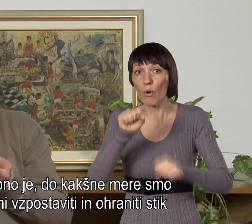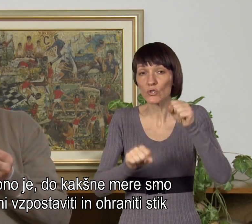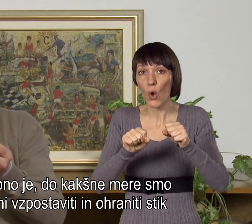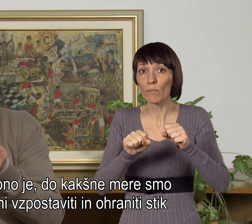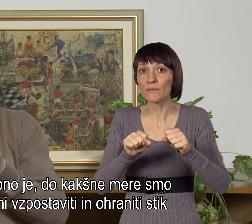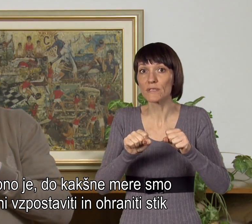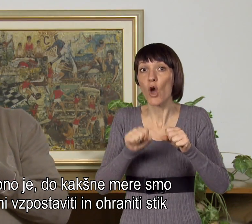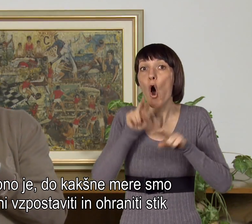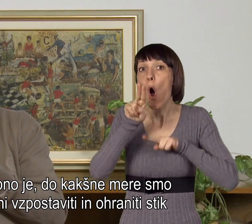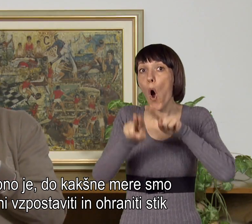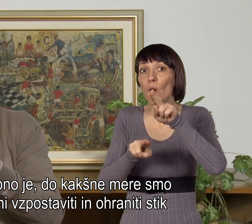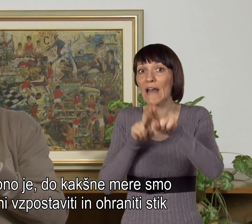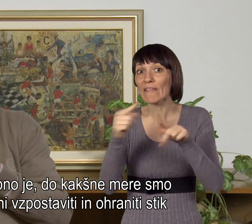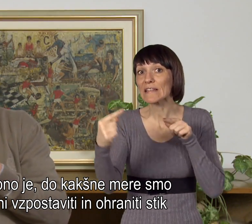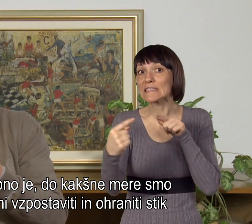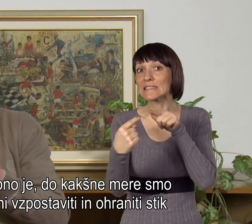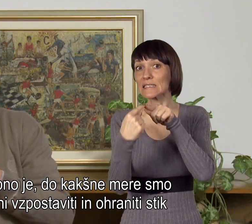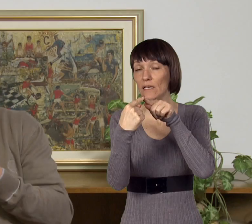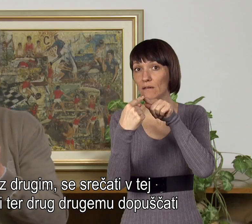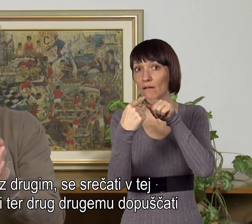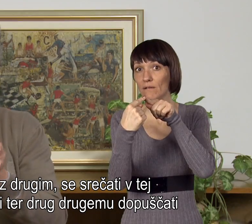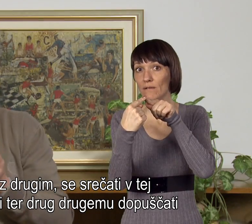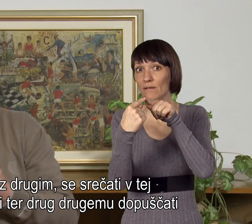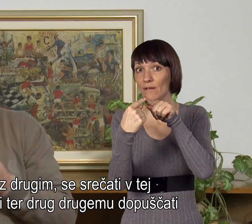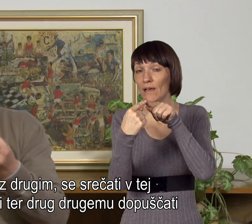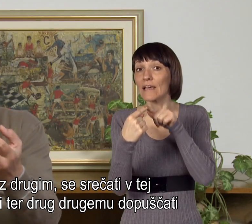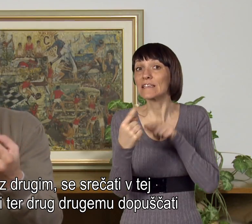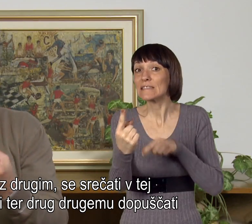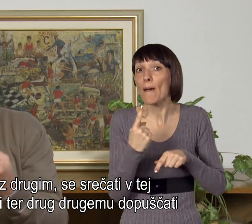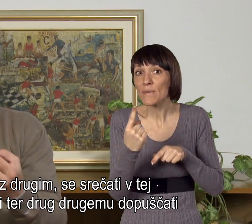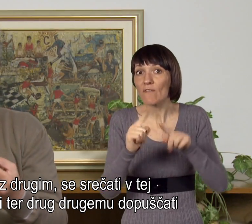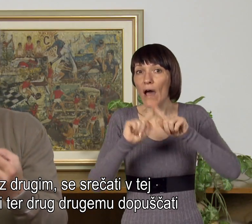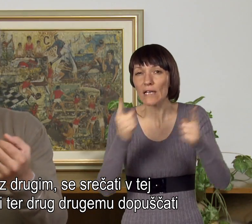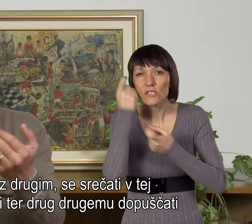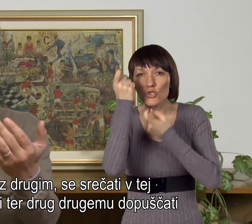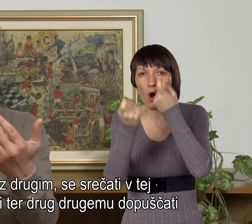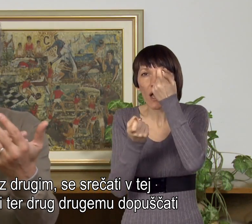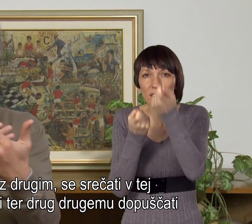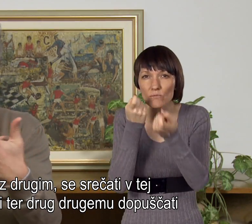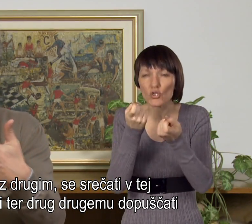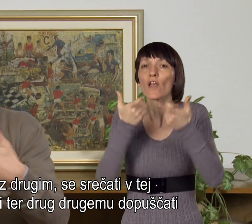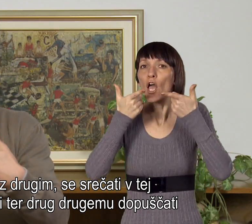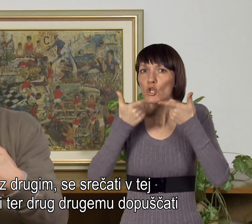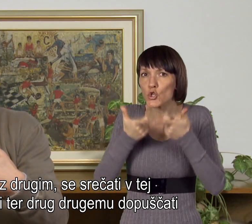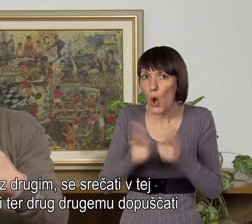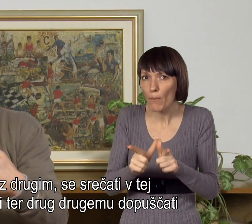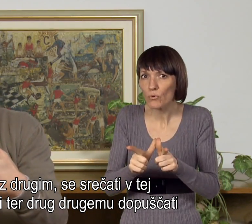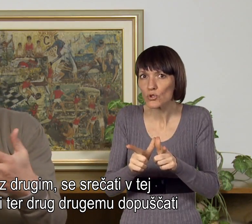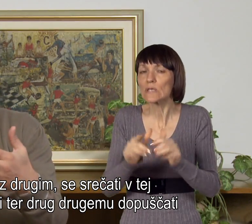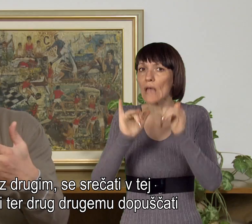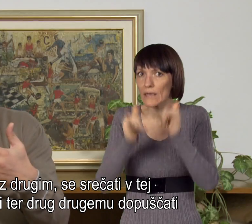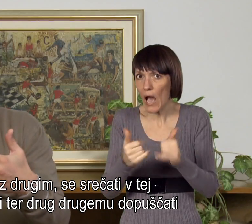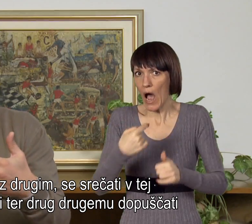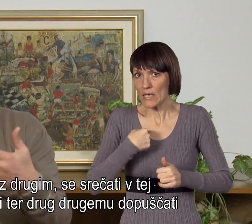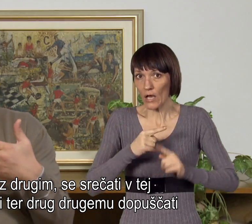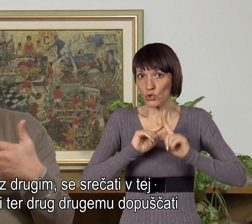smo sposobni vzpostaviti in ohraniti stik drug z drugim in se srečati v tej različnosti